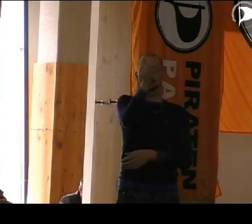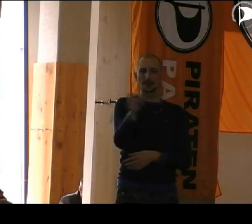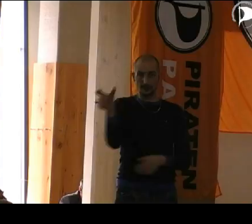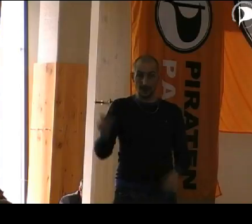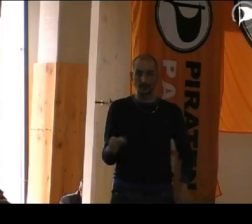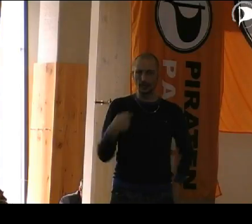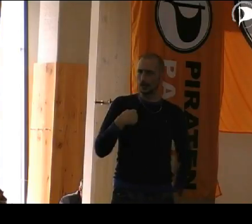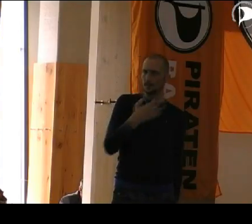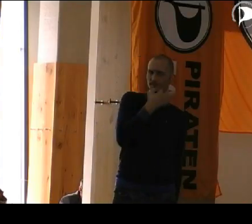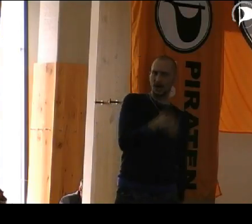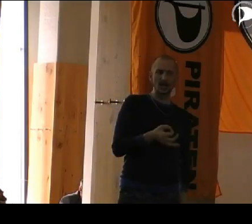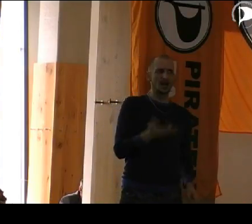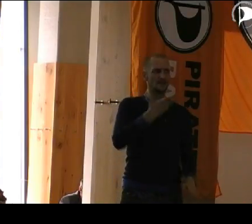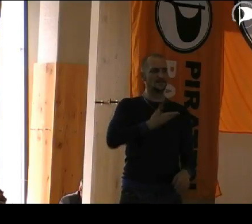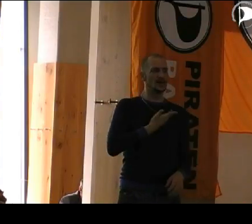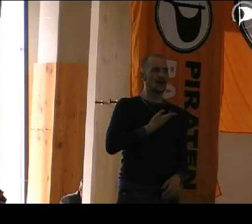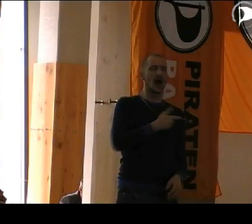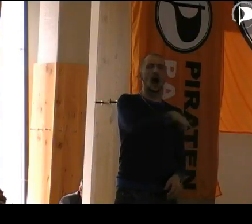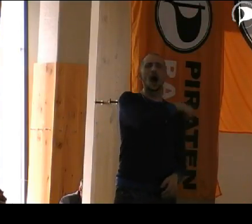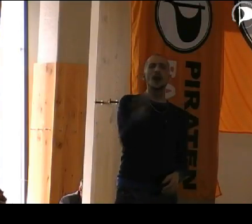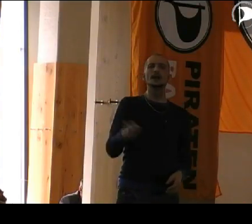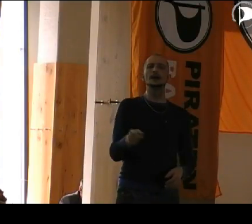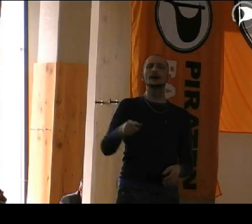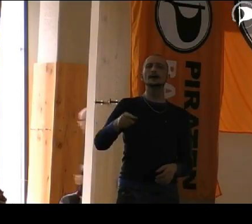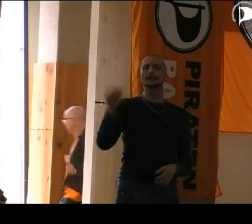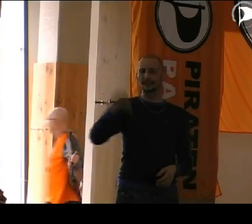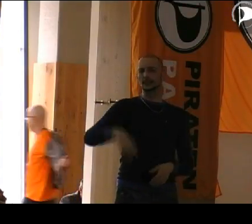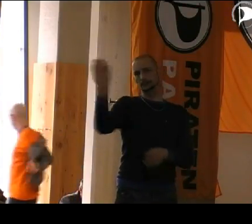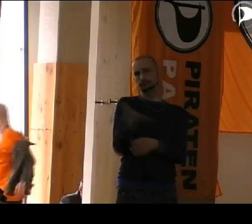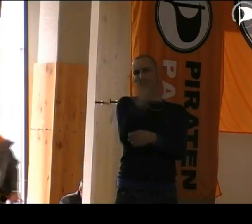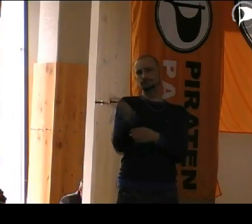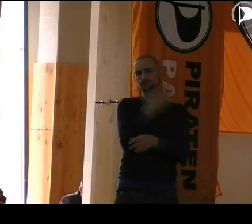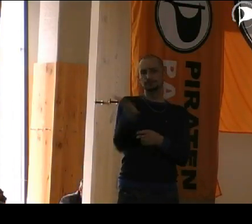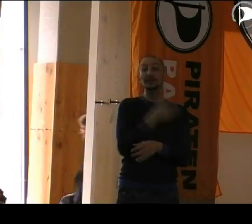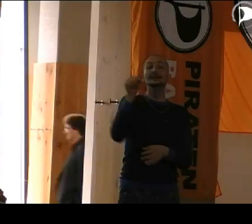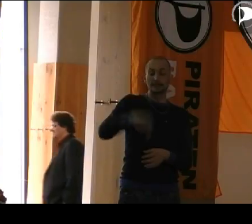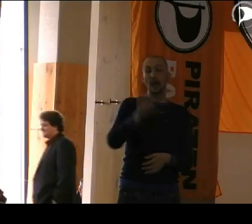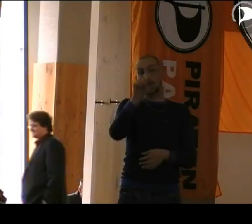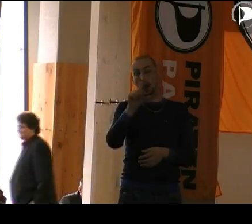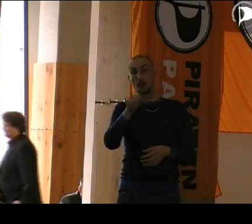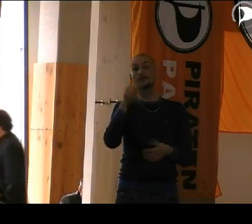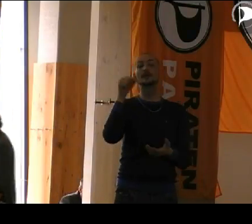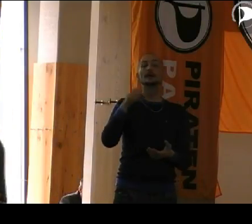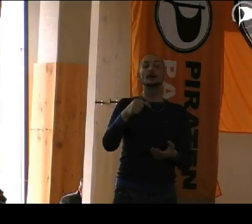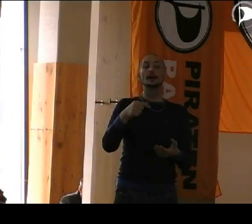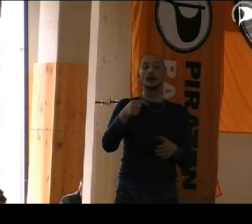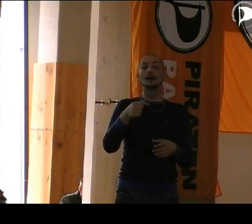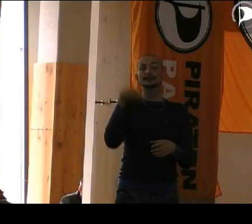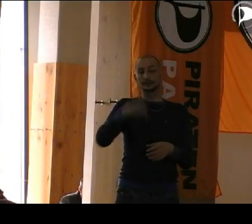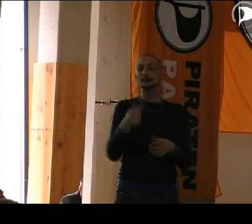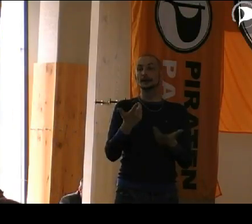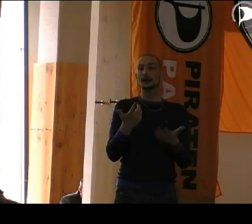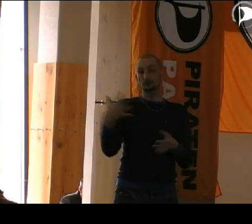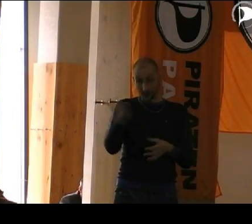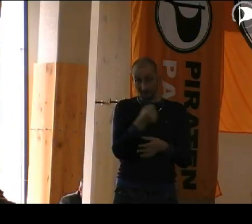ganz ketzerisch wollen wir alle einfach mal durch links vorstand damit die es gerade so voll kriegen oder wollen uns ein bisschen was in den wagen veranstaltung